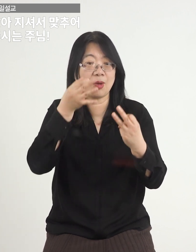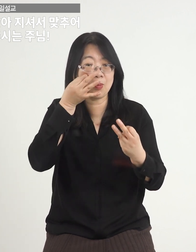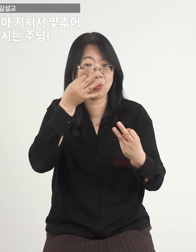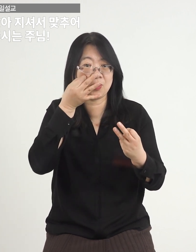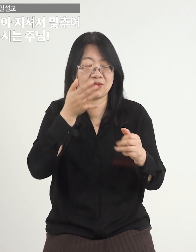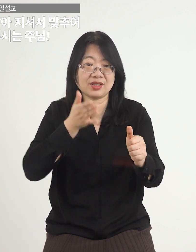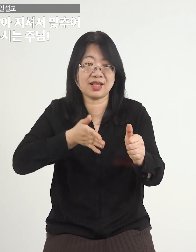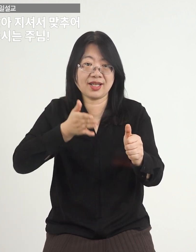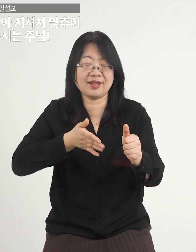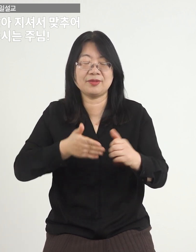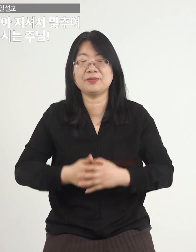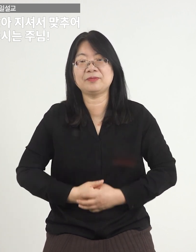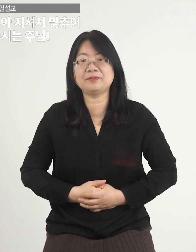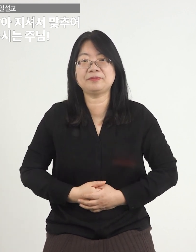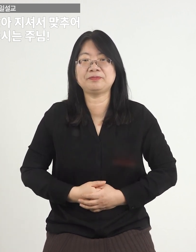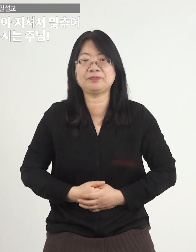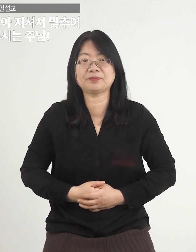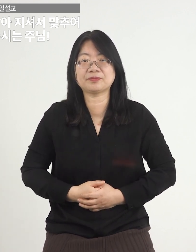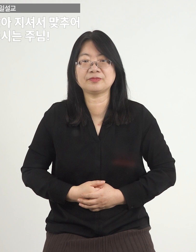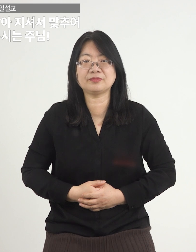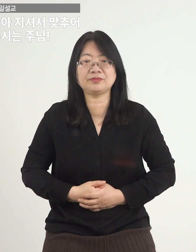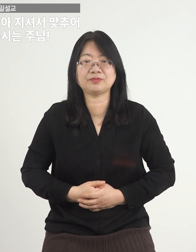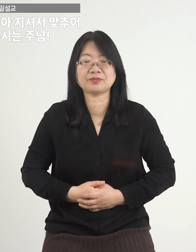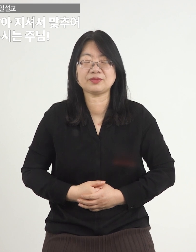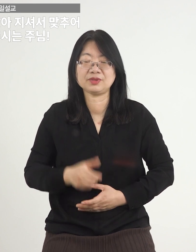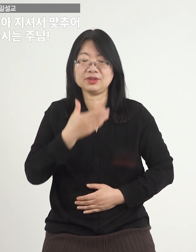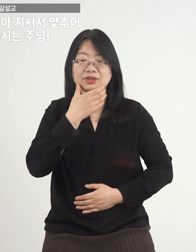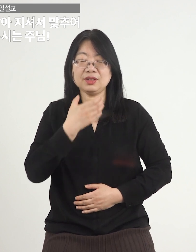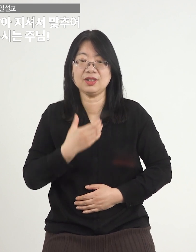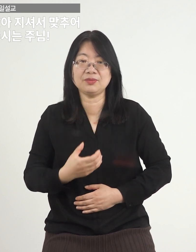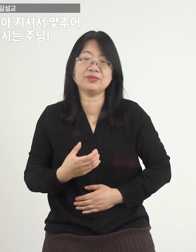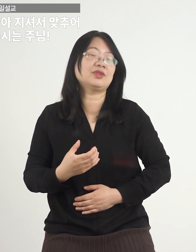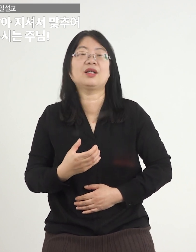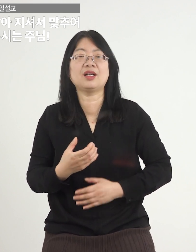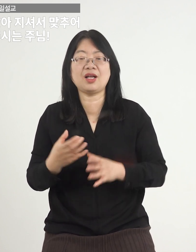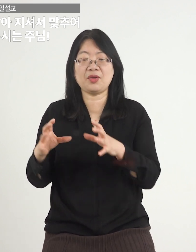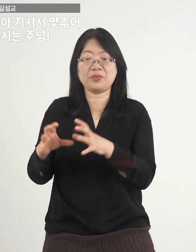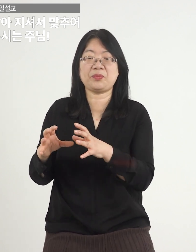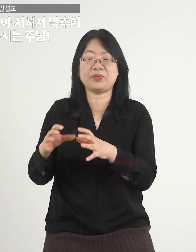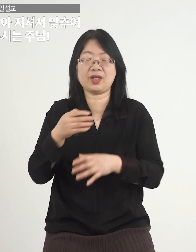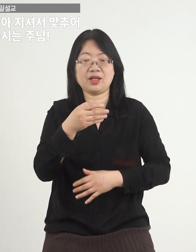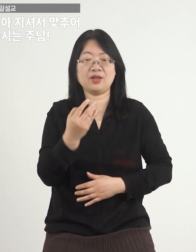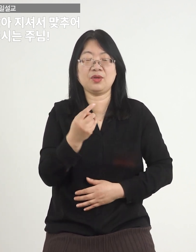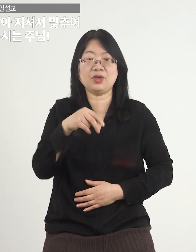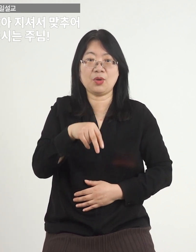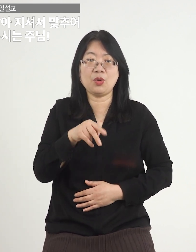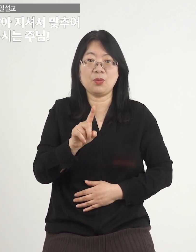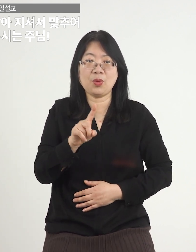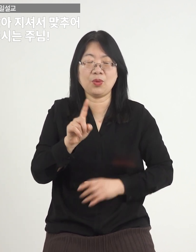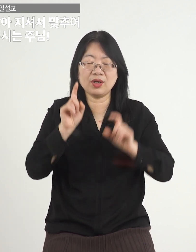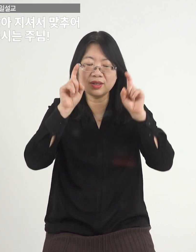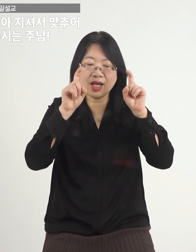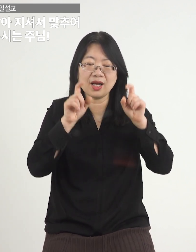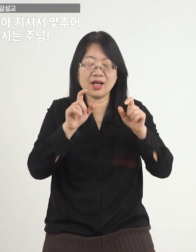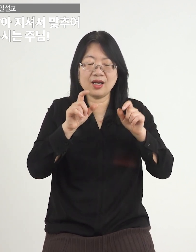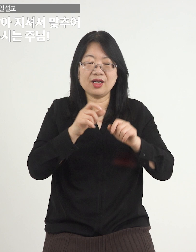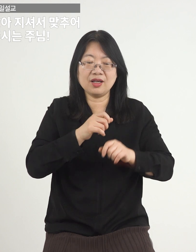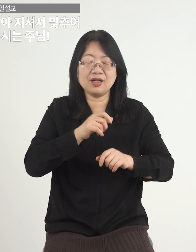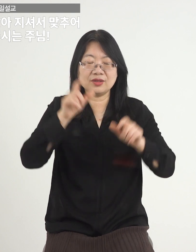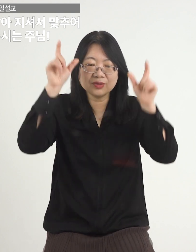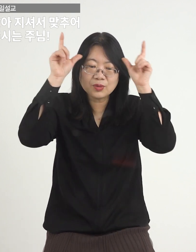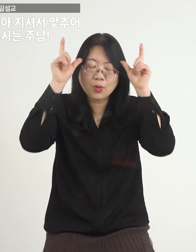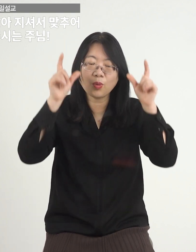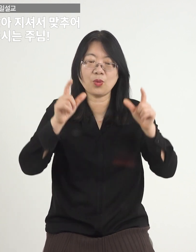띄워보시면 이런 내용이 있어요. 아브라함의 일행 롯도 양과 소와